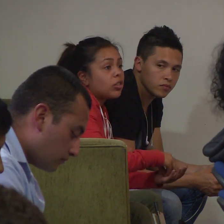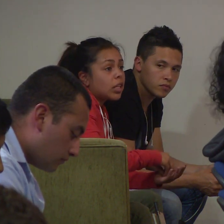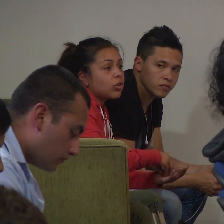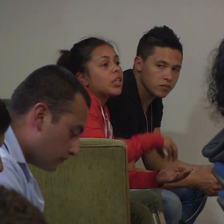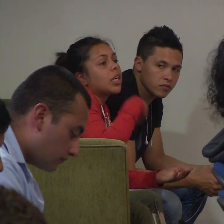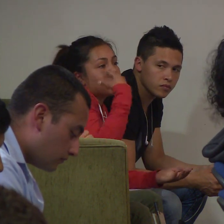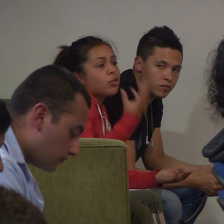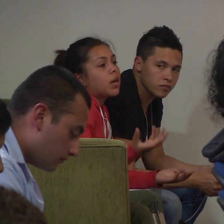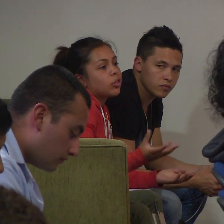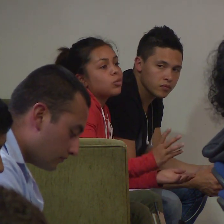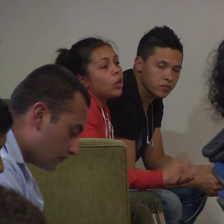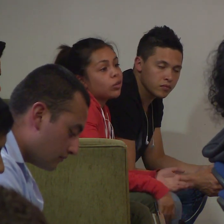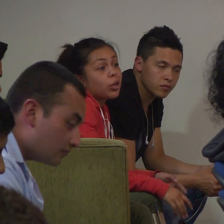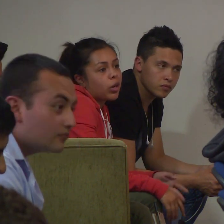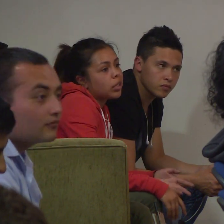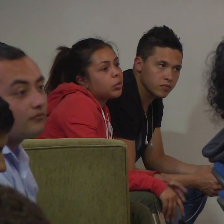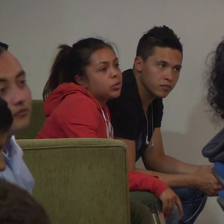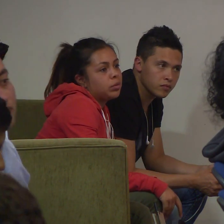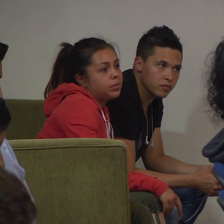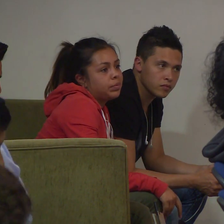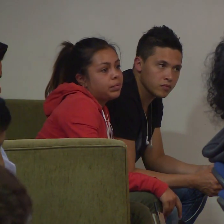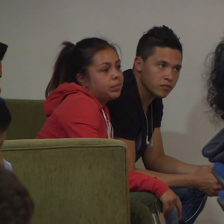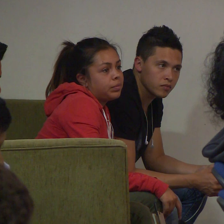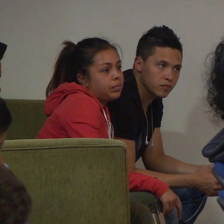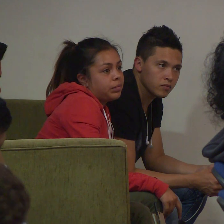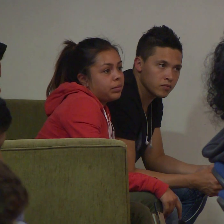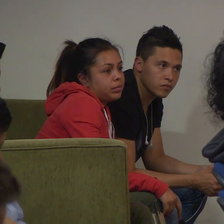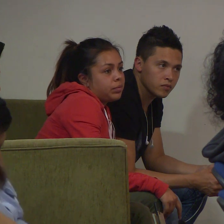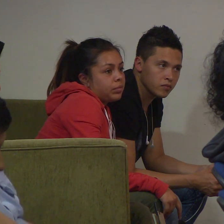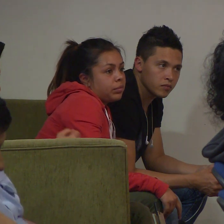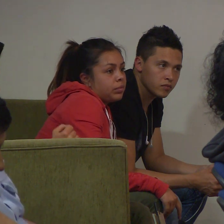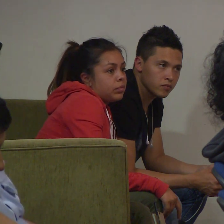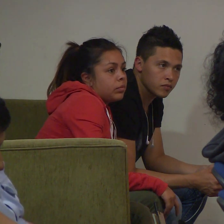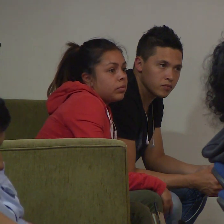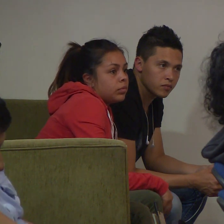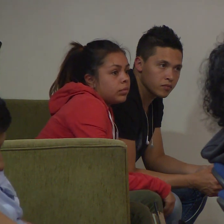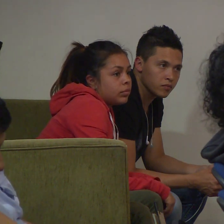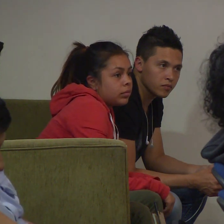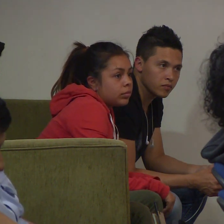venir a este contexto y transformar esos modelos educativos. Una